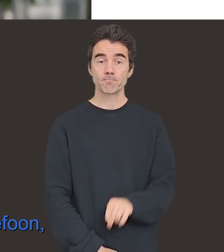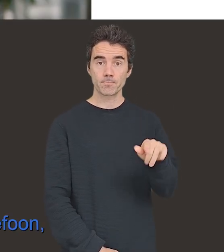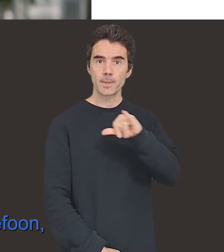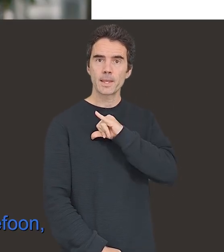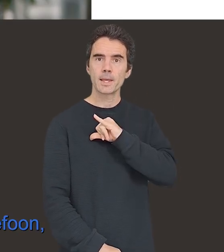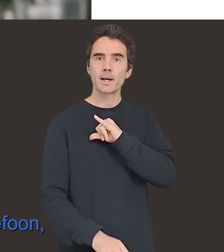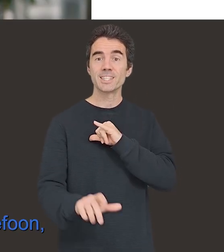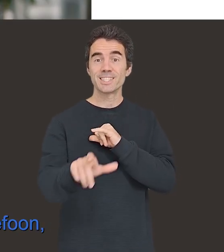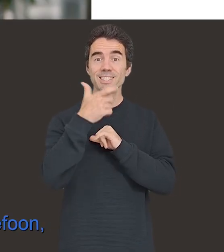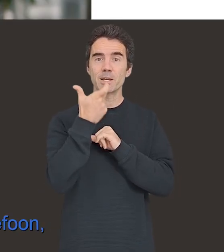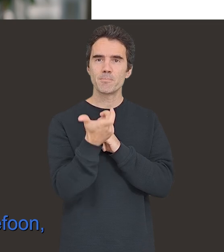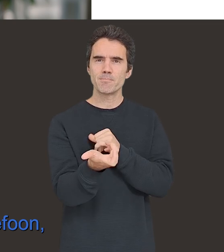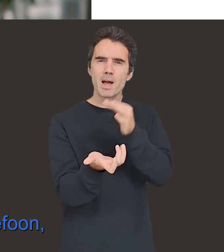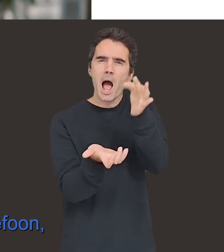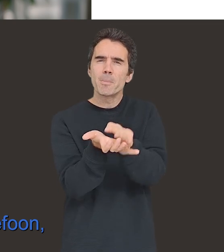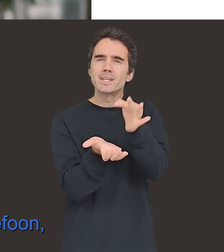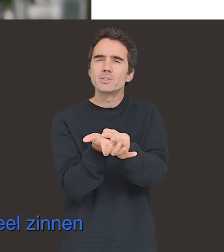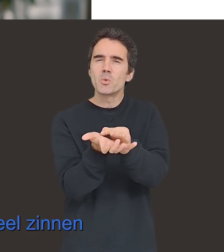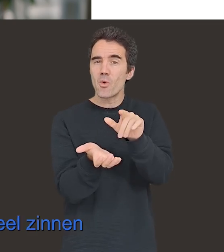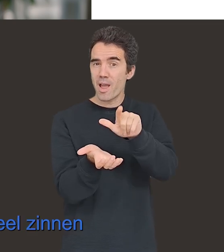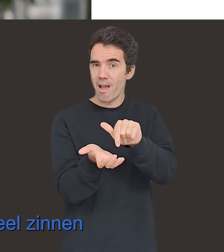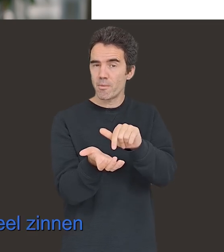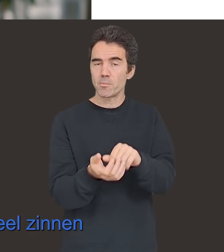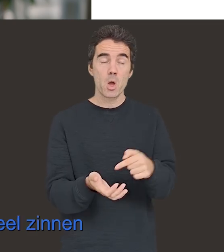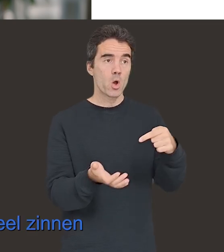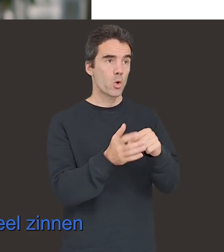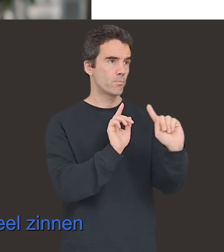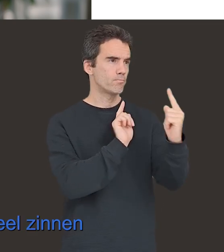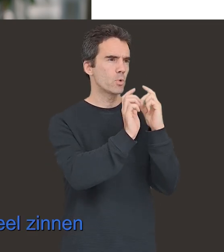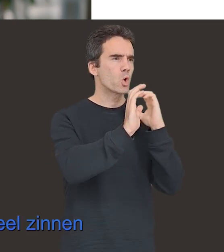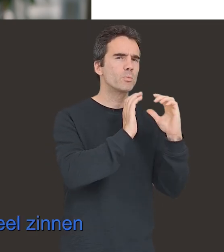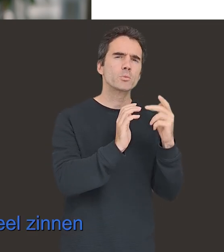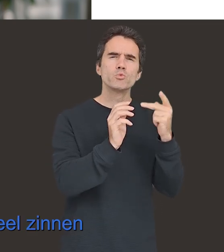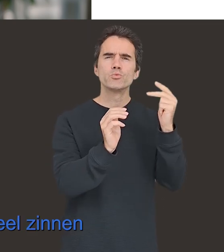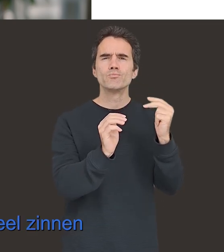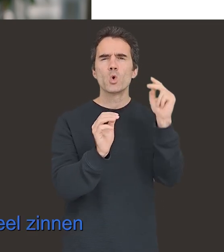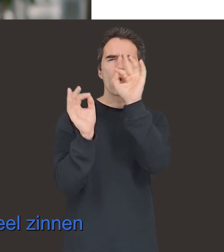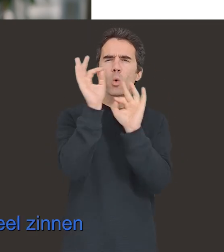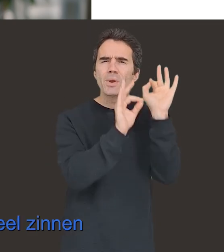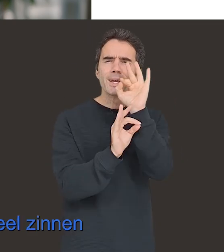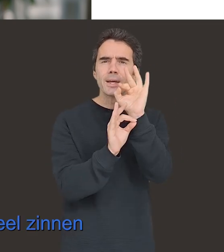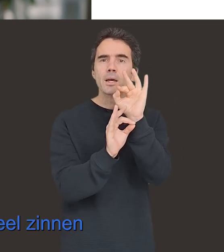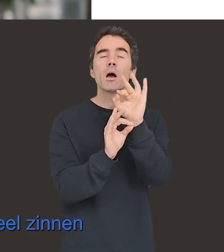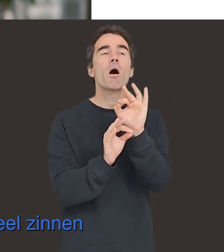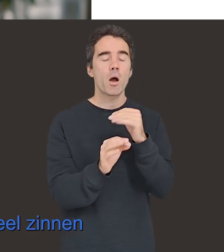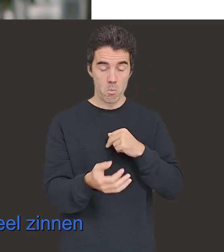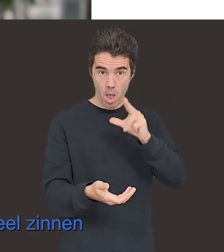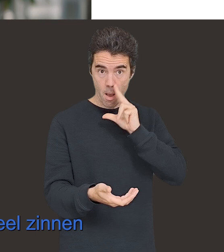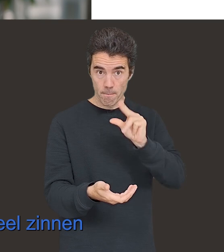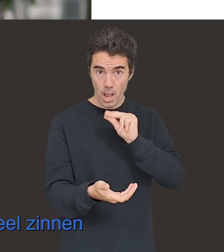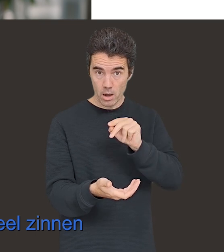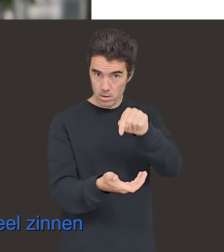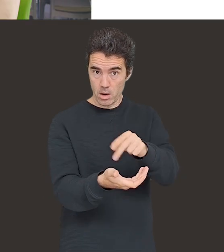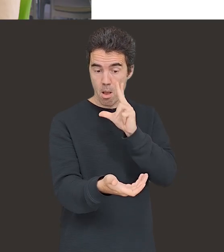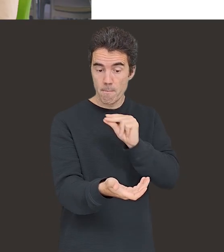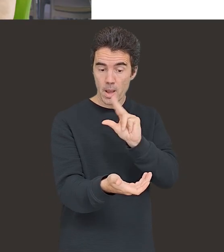Lui, il a un petit logiciel, par exemple, sur son téléphone, et quand on doit avoir des conversations un peu plus articulées avec beaucoup de phrases et des